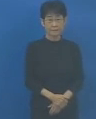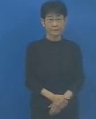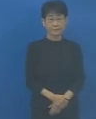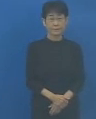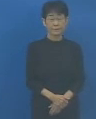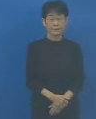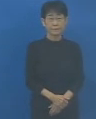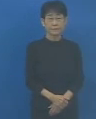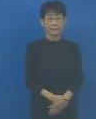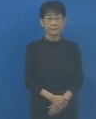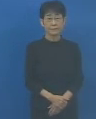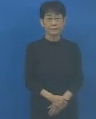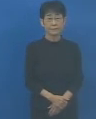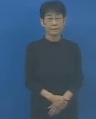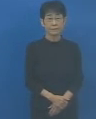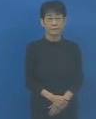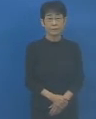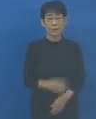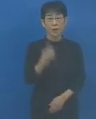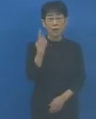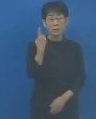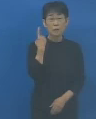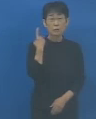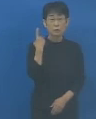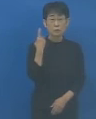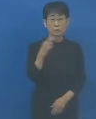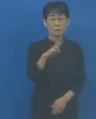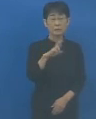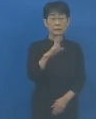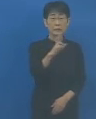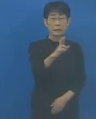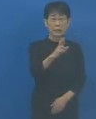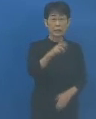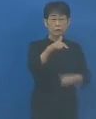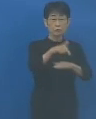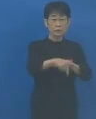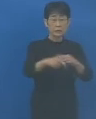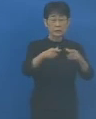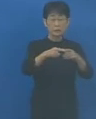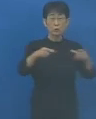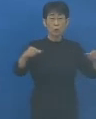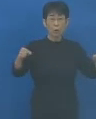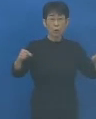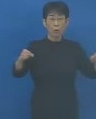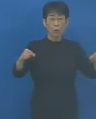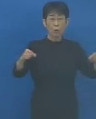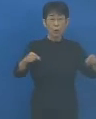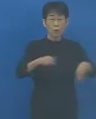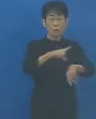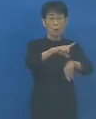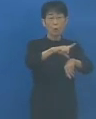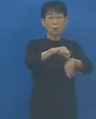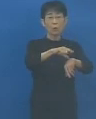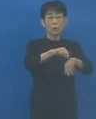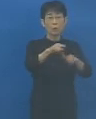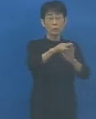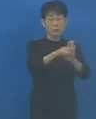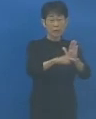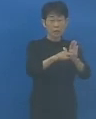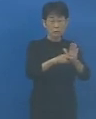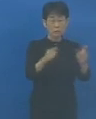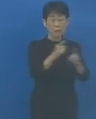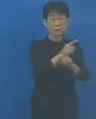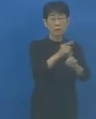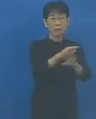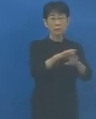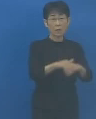合わせまして、昨日JR 西日本の、ダイヤ改正が発表に、なりました。